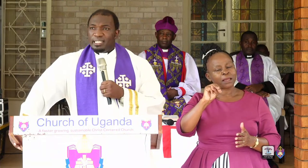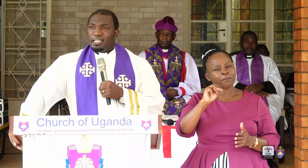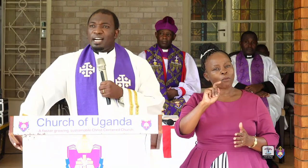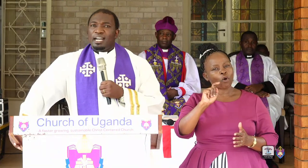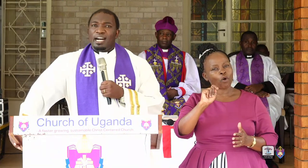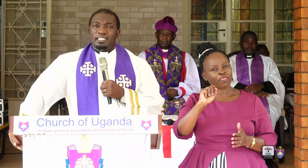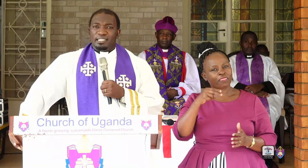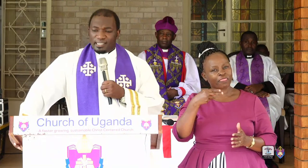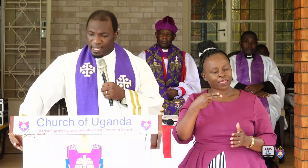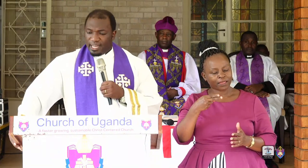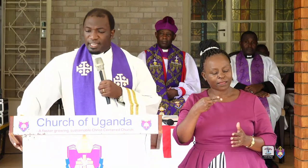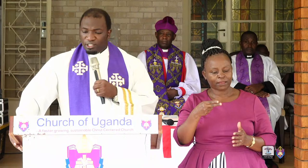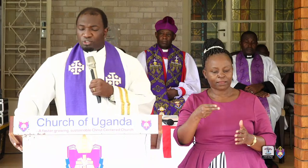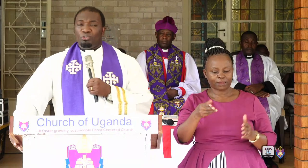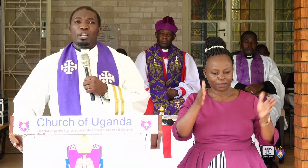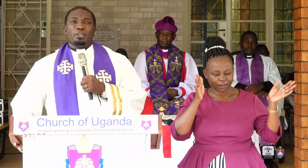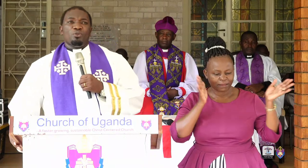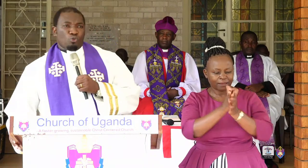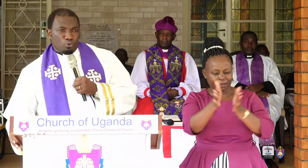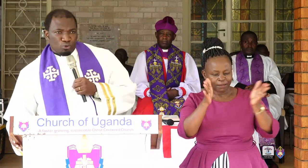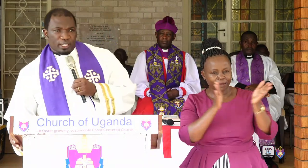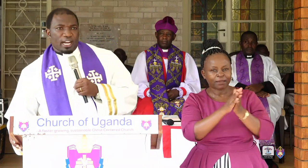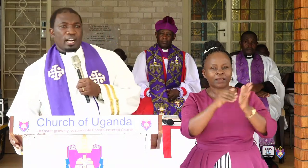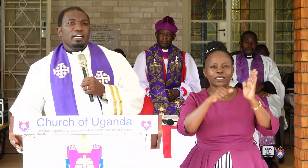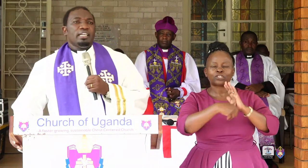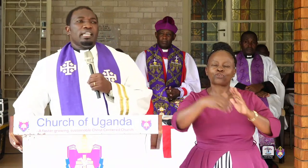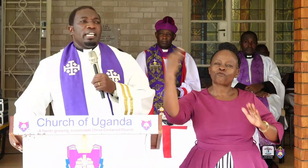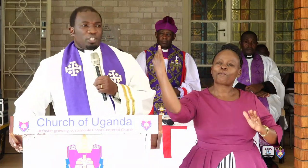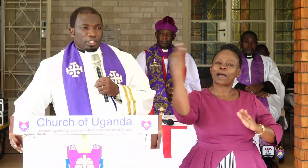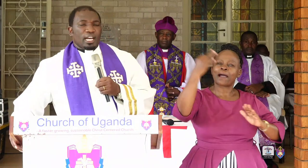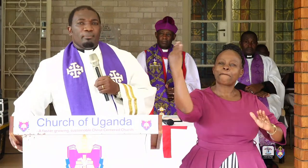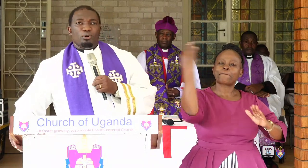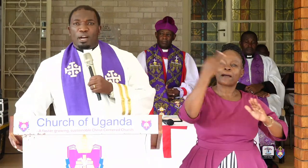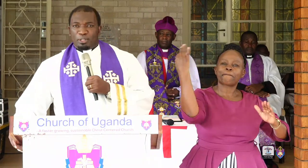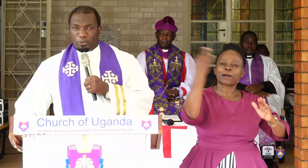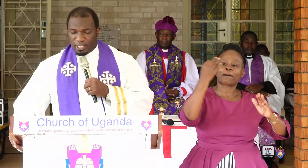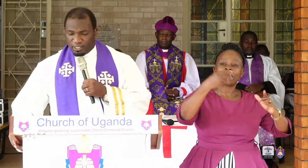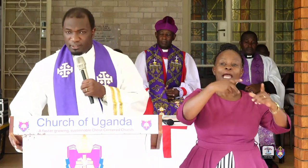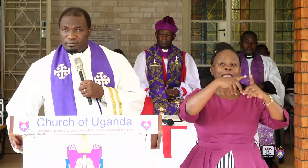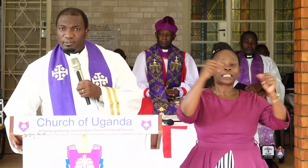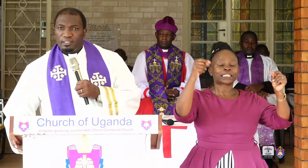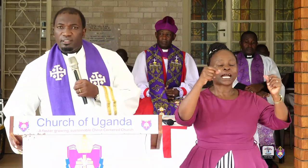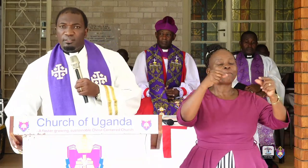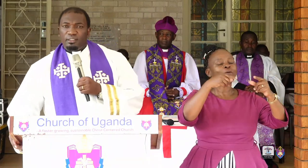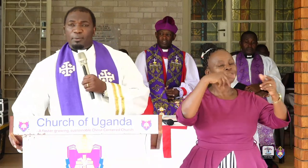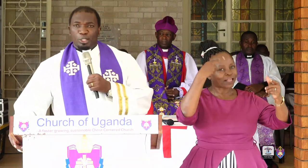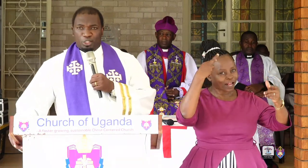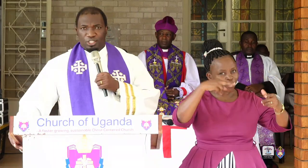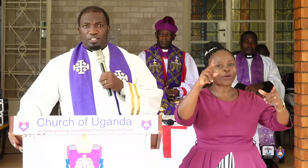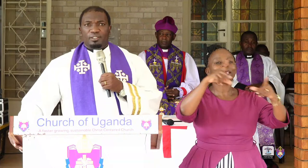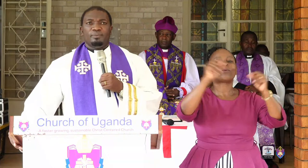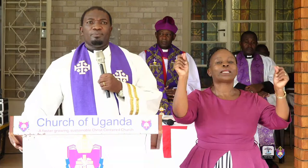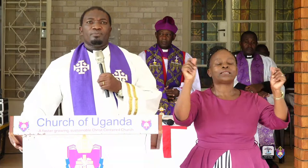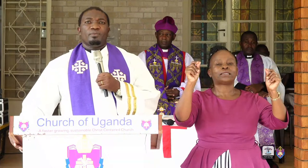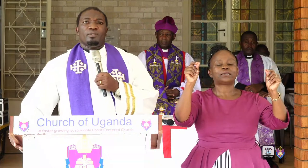yali akkaatiriza ensonga y'okubuulira ekigambo nga bwe kikola ki, nga bwe